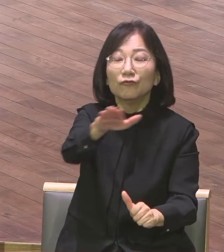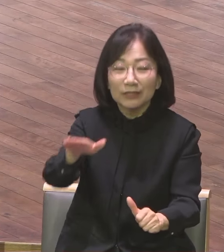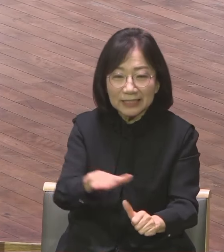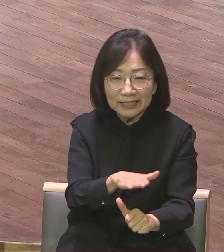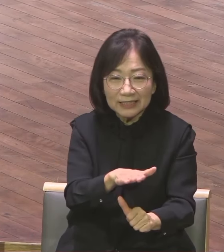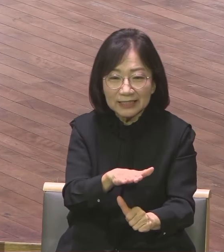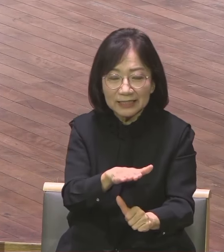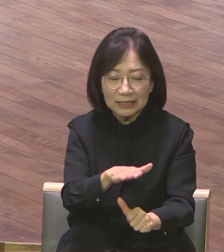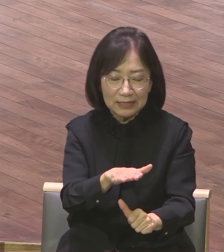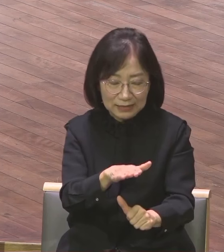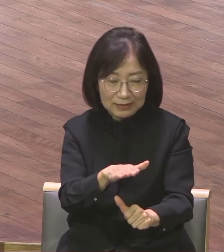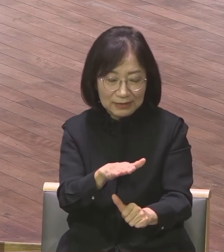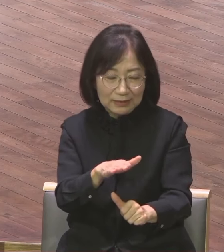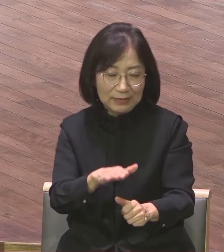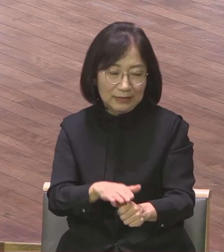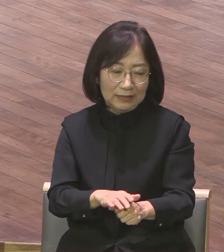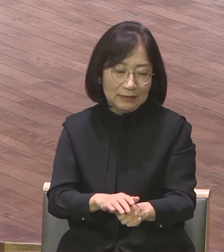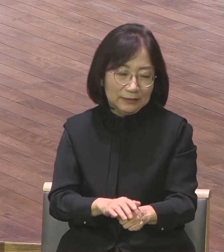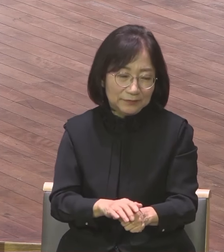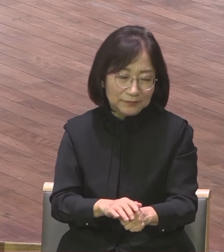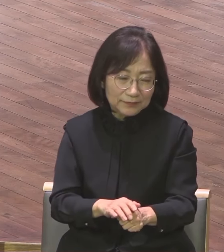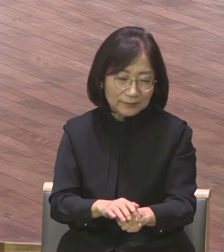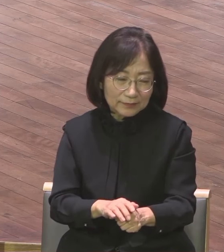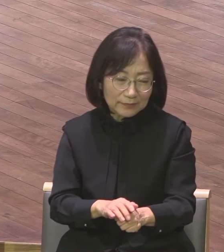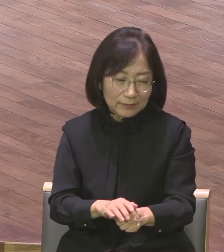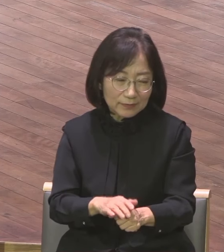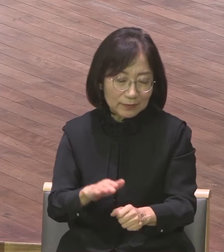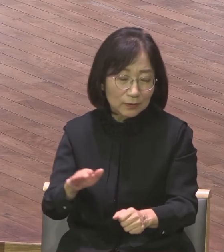영원한 멸망길로 갈 수밖에 없는 인간을